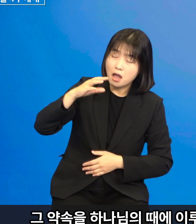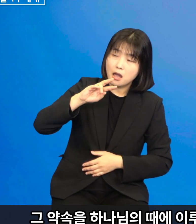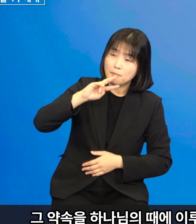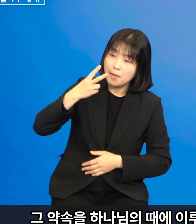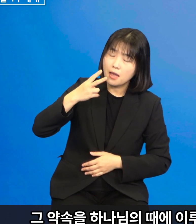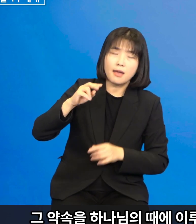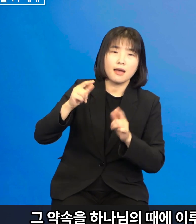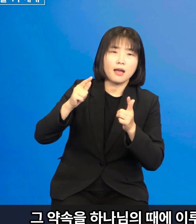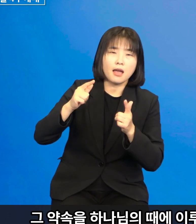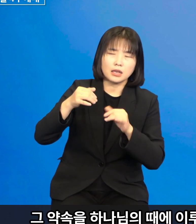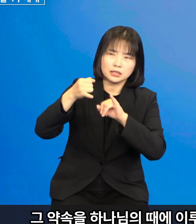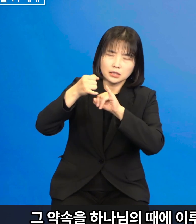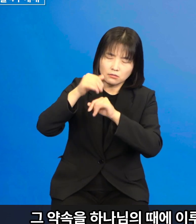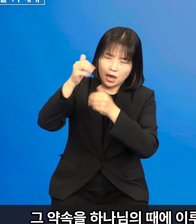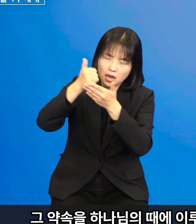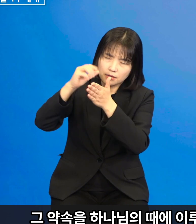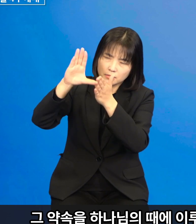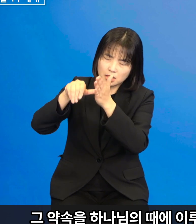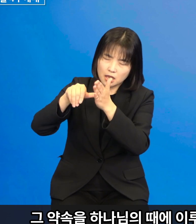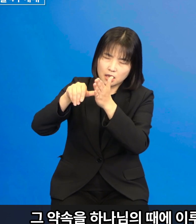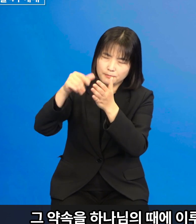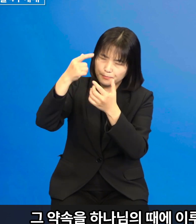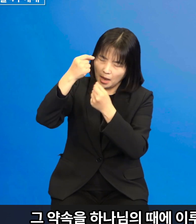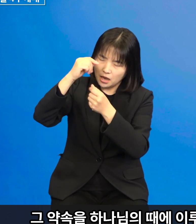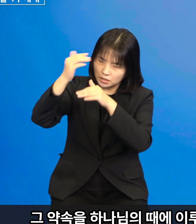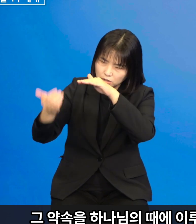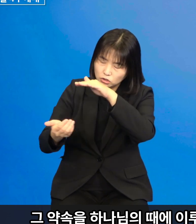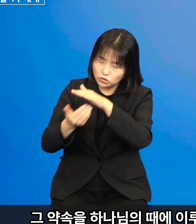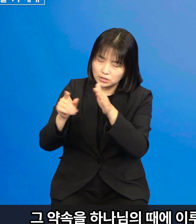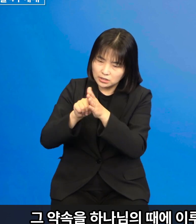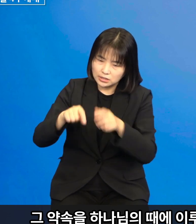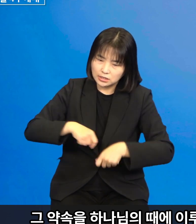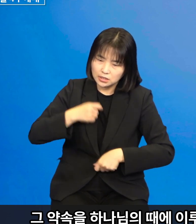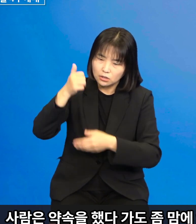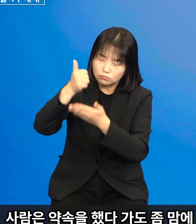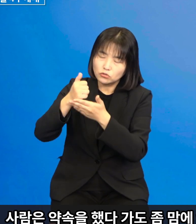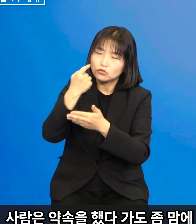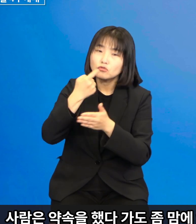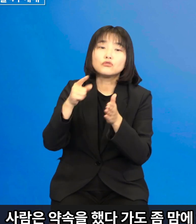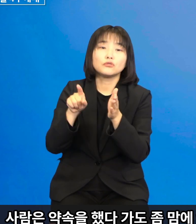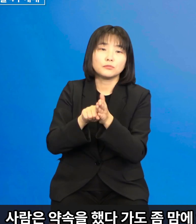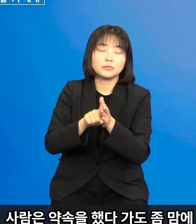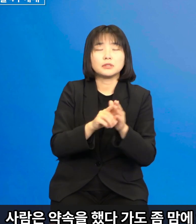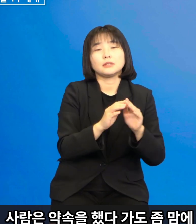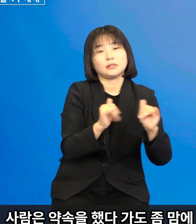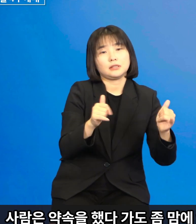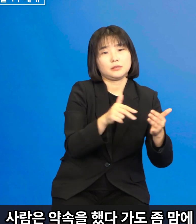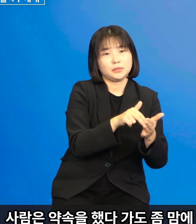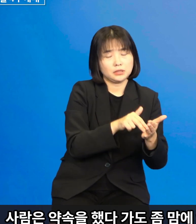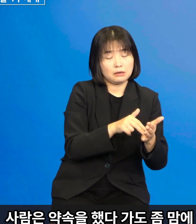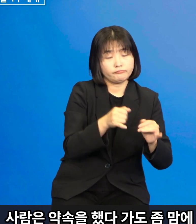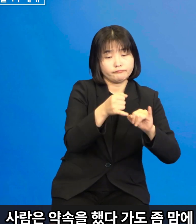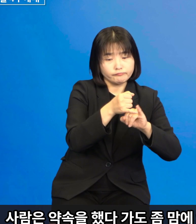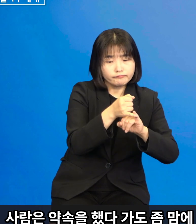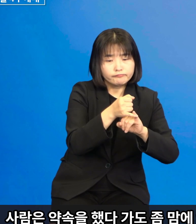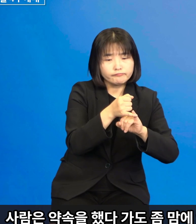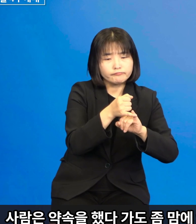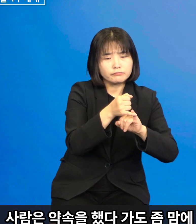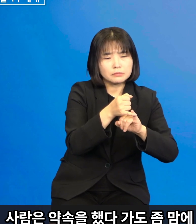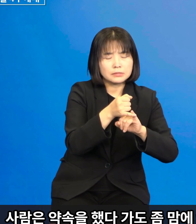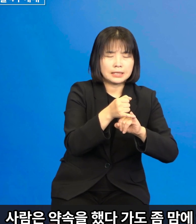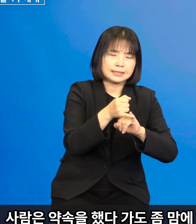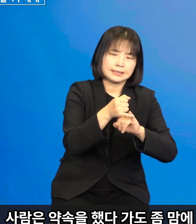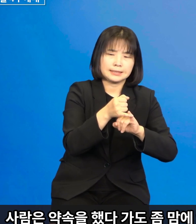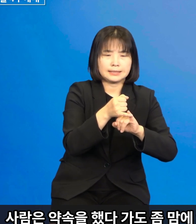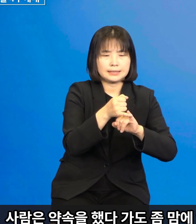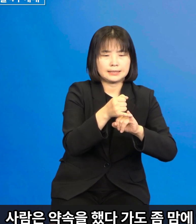그 약속을 하나님의 때에 이루시는 신실한 분이신 줄로 믿습니다. 사람은 약속을 했다가도 좀 마음에 안